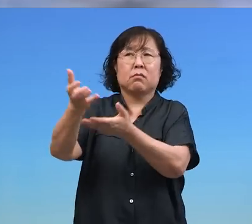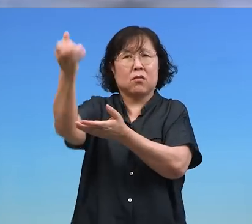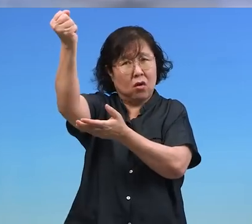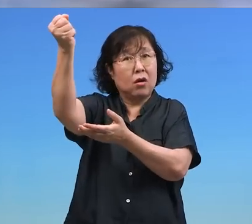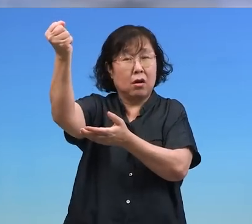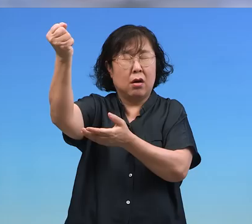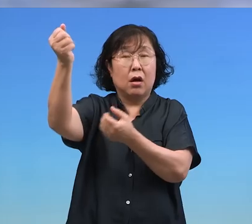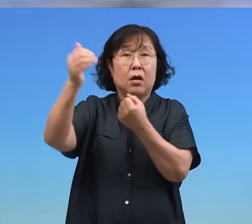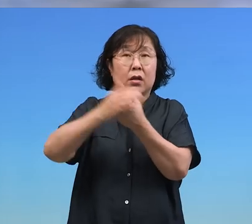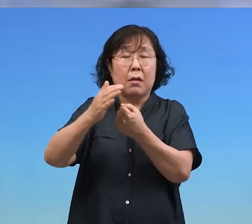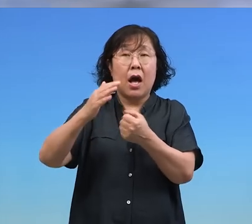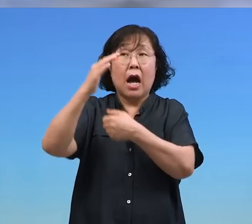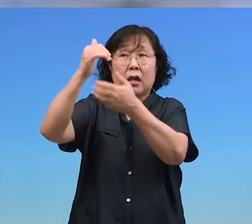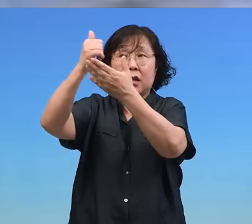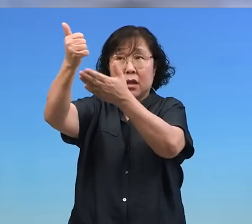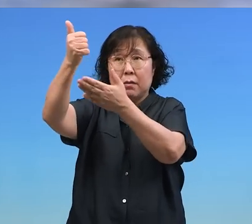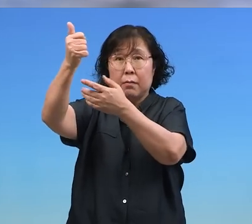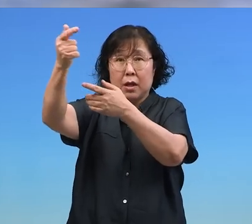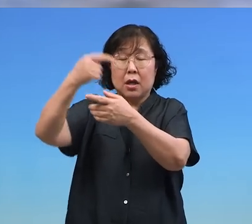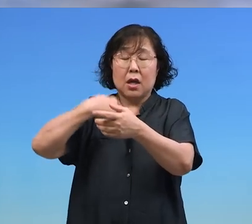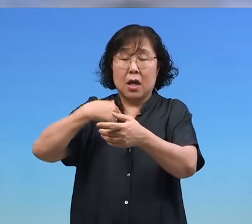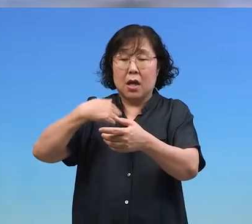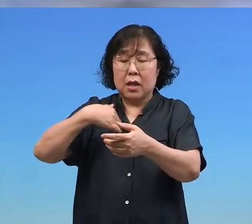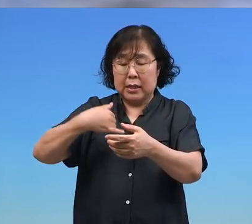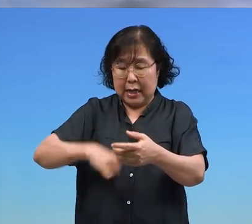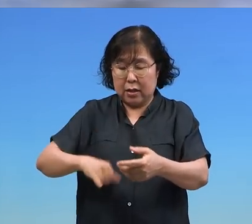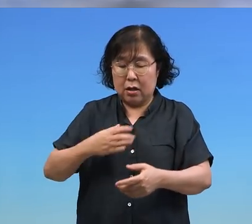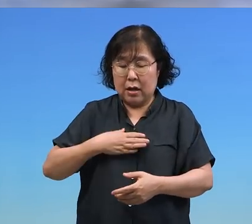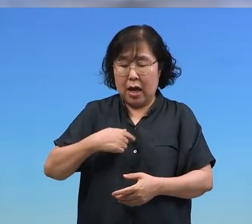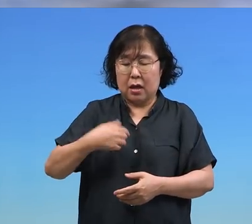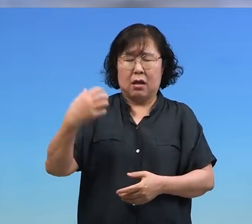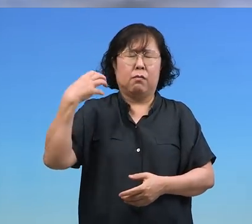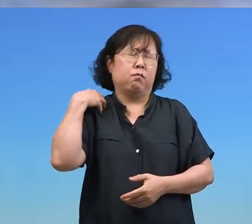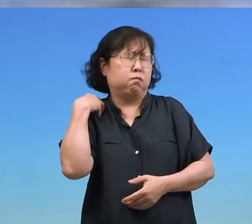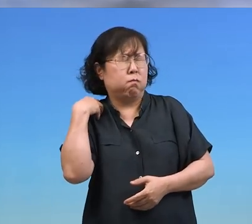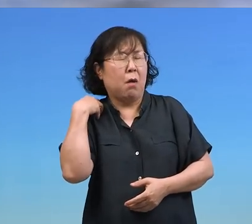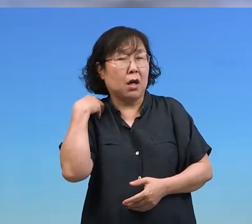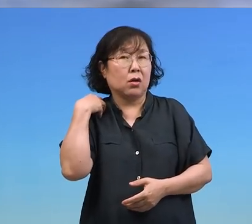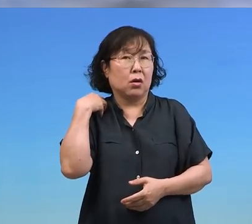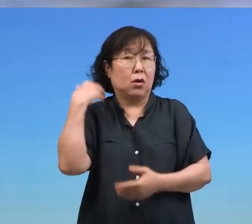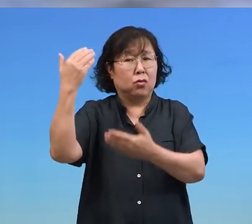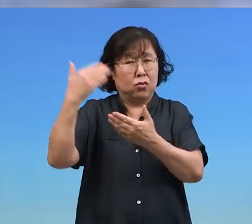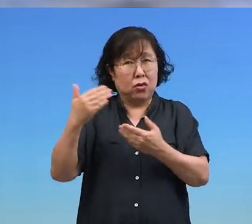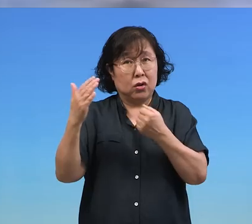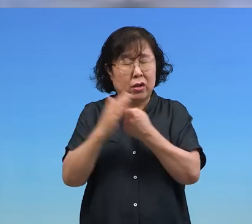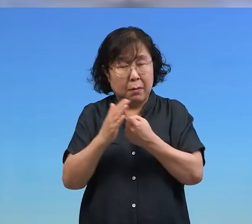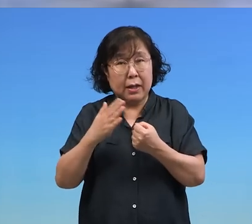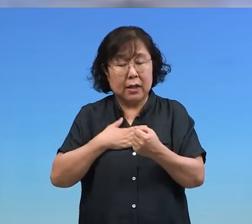소유예요 그 하나님이 우리에게 위탁해 주셨어요 정말 사랑으로 잘 길러야 되는 책임이 거기에 있는 거거든요